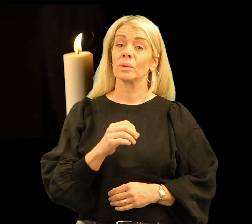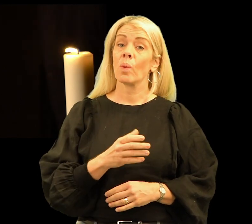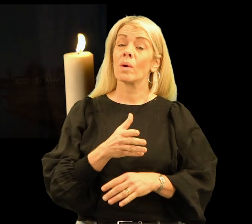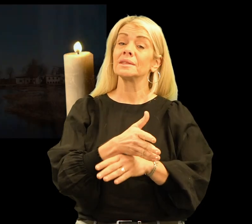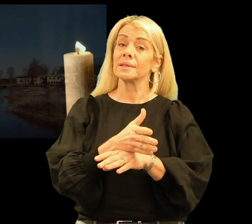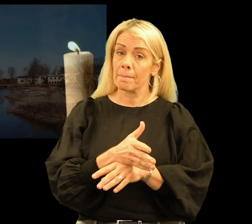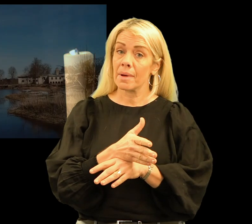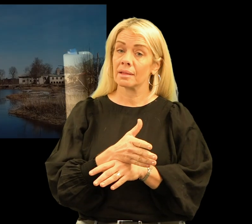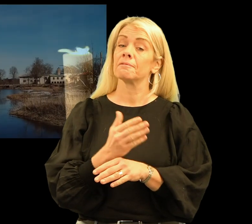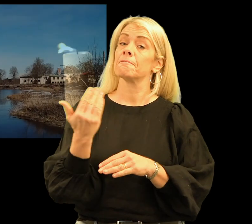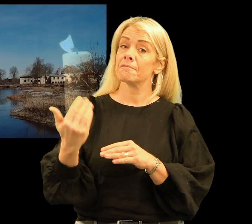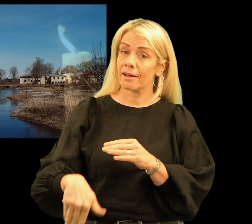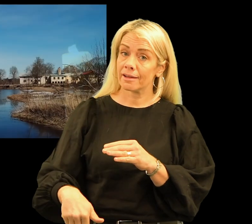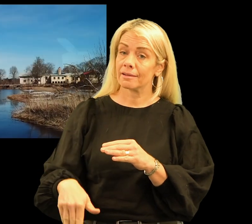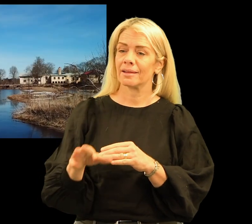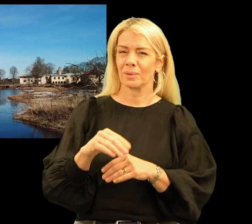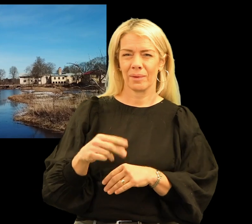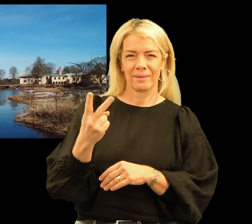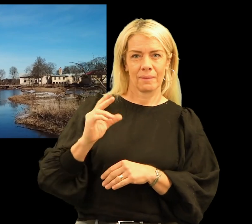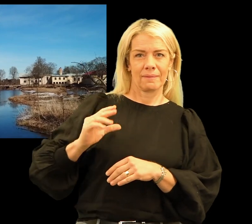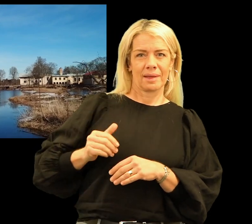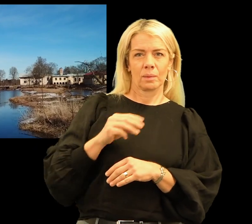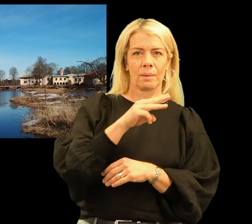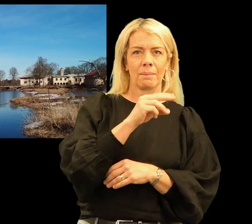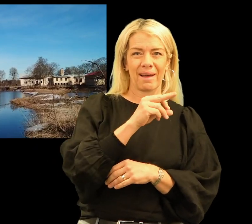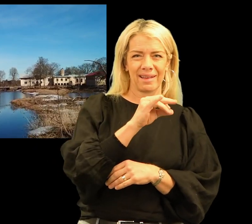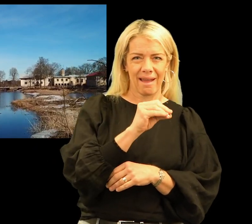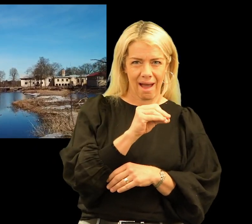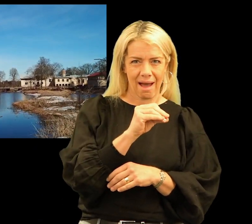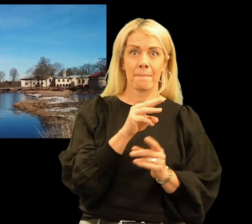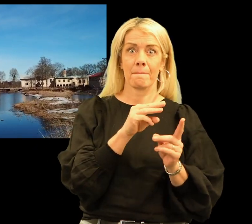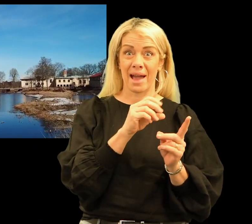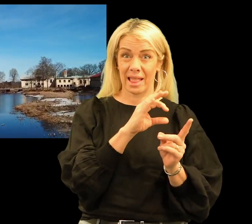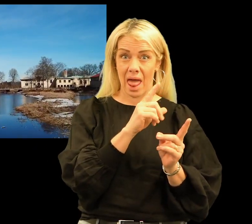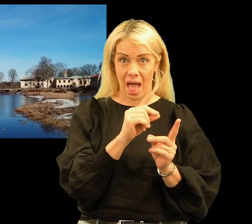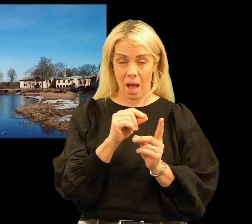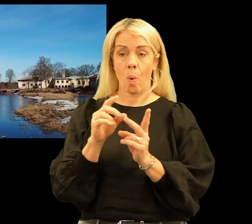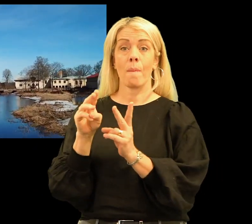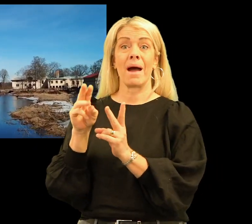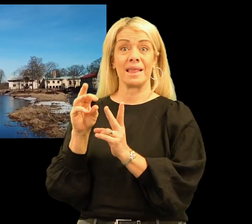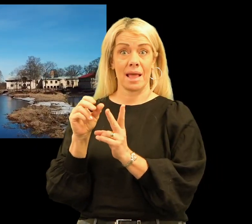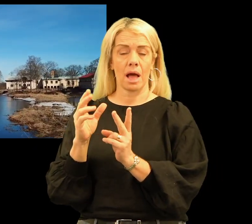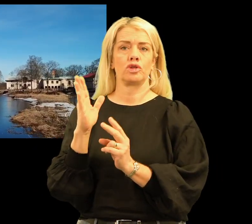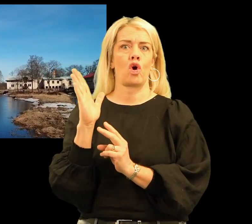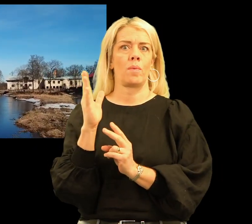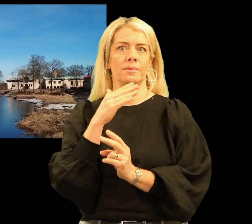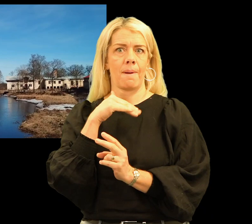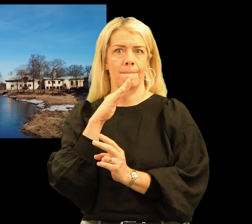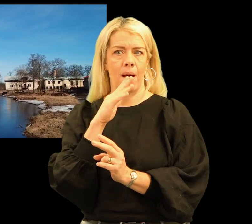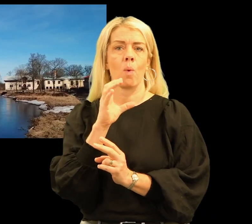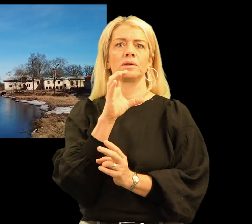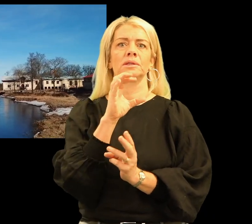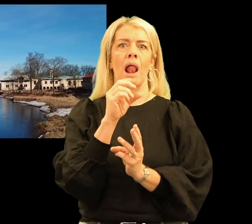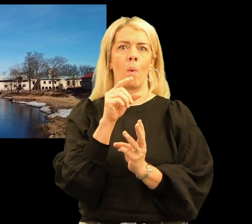När sabbaten var över köpte Maria från Magdala och Maria Jakobs mor och Salome